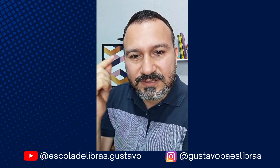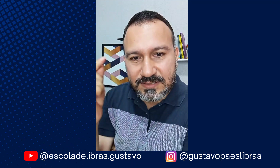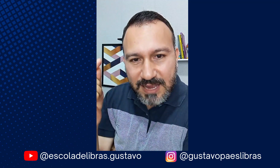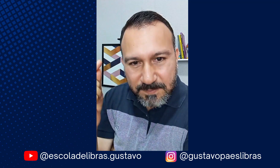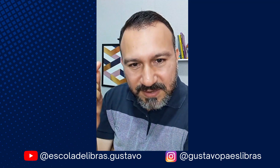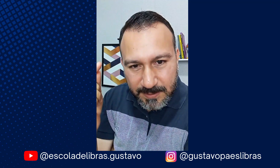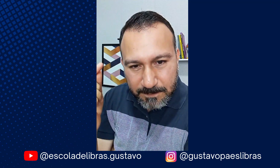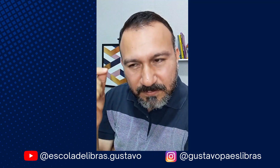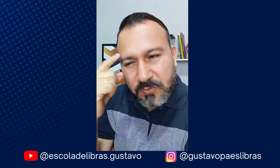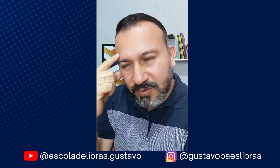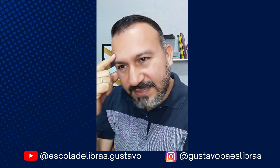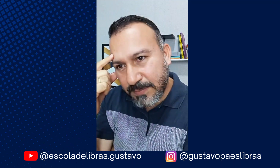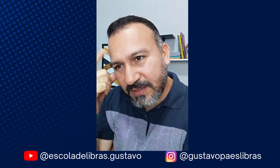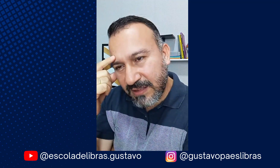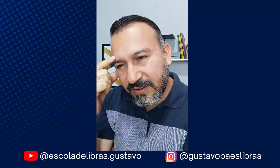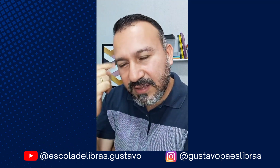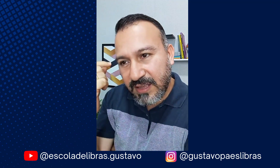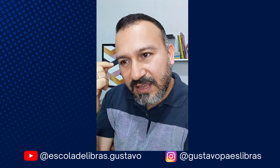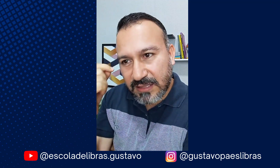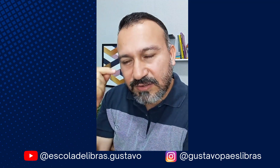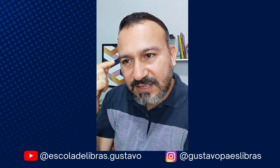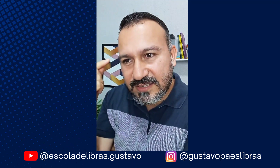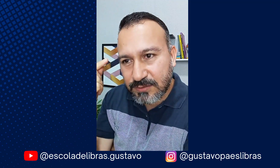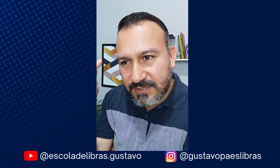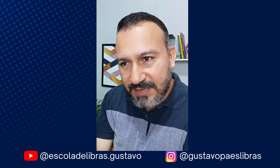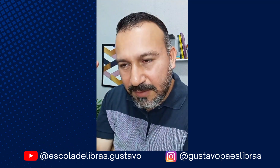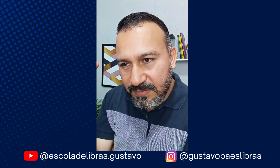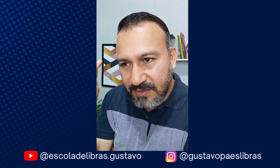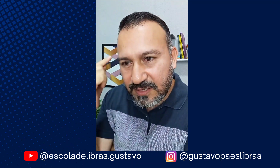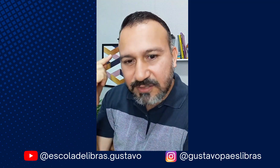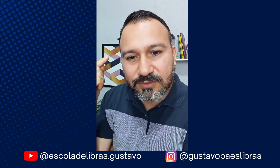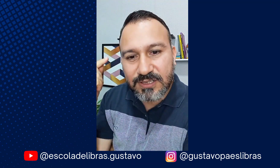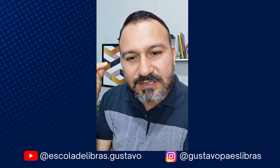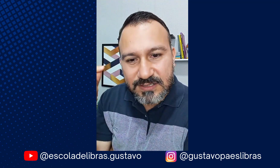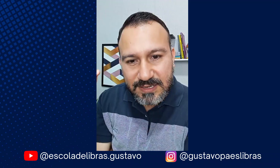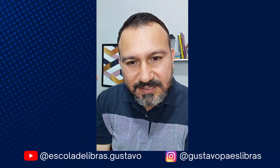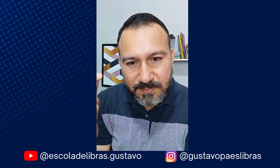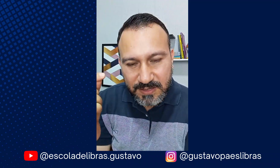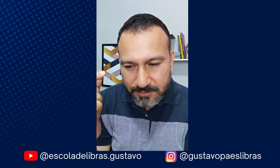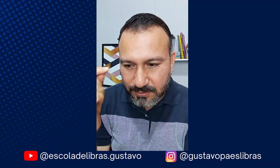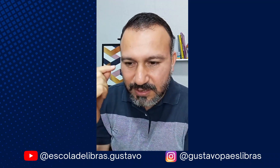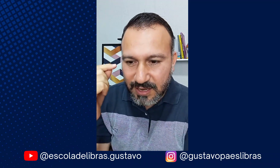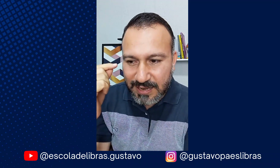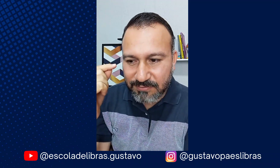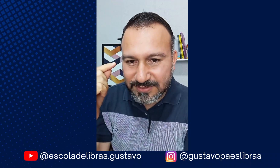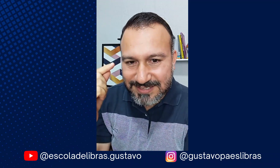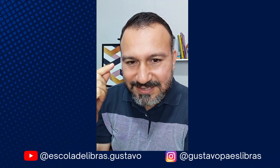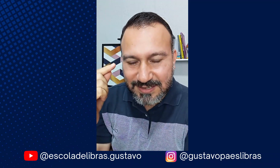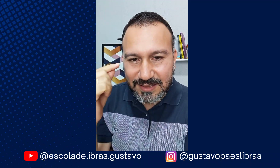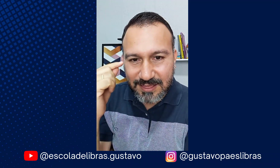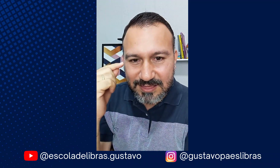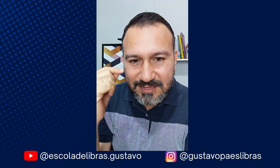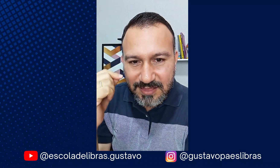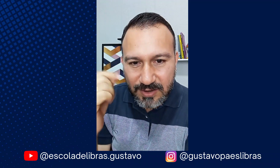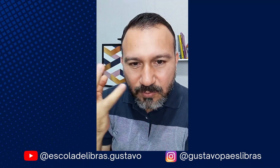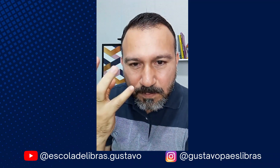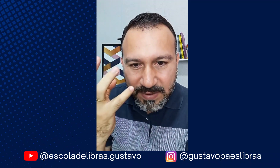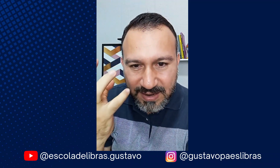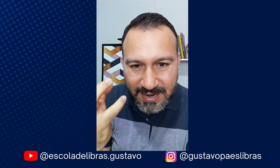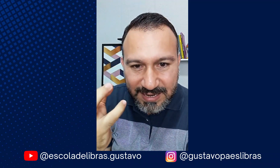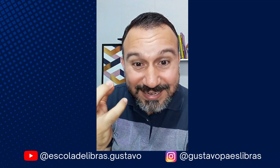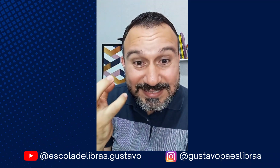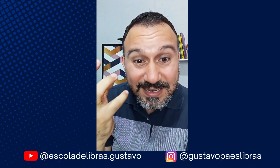sendo sábia, vamos colocar essa palavra? Ela não está sendo sábia no que diz respeito a você